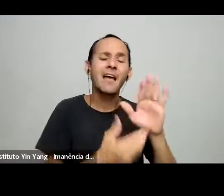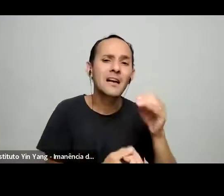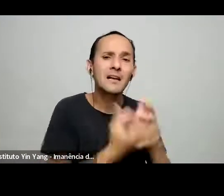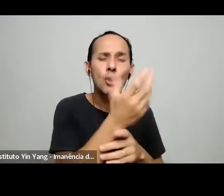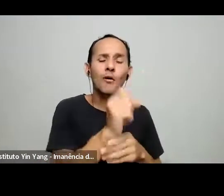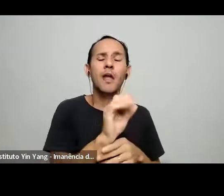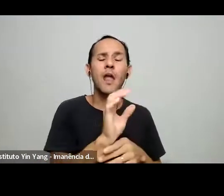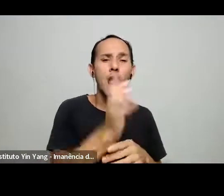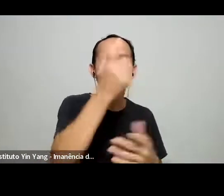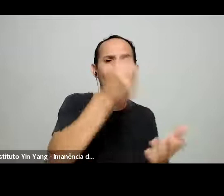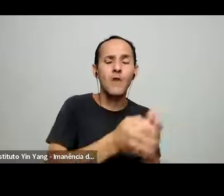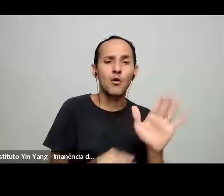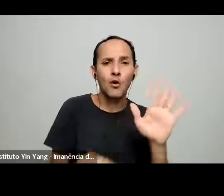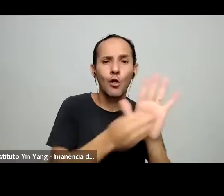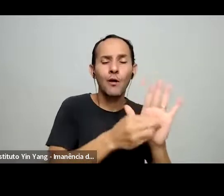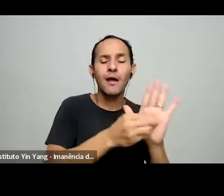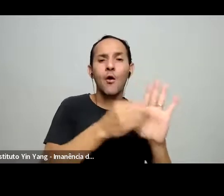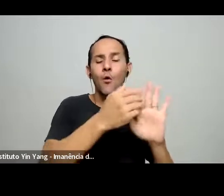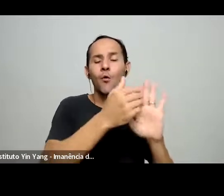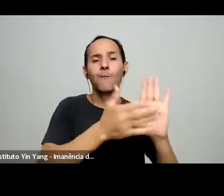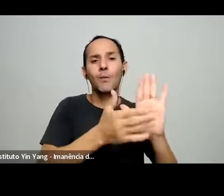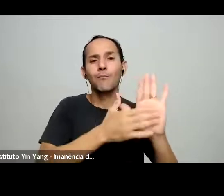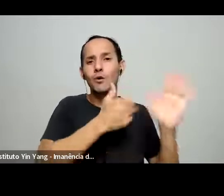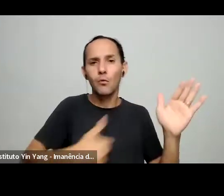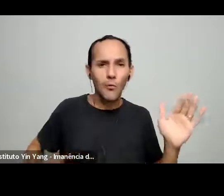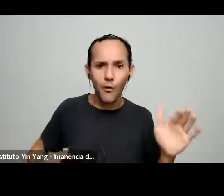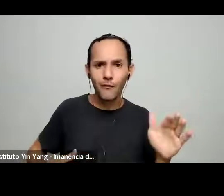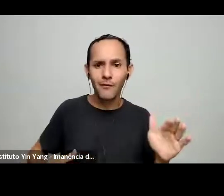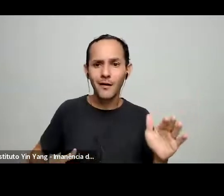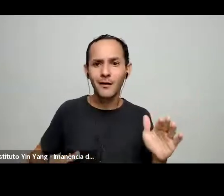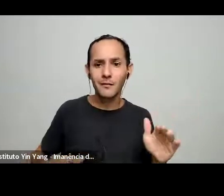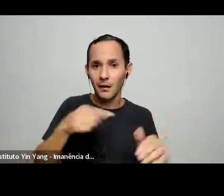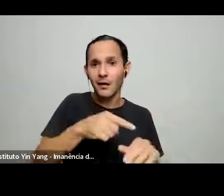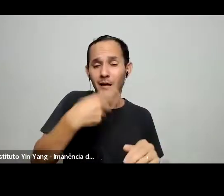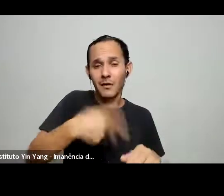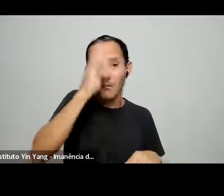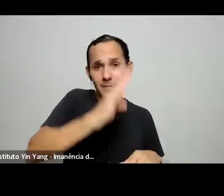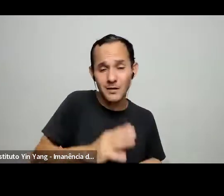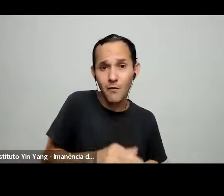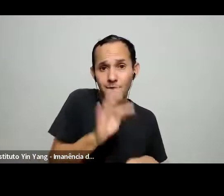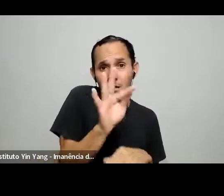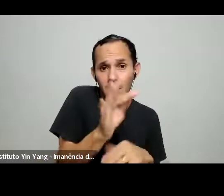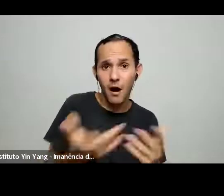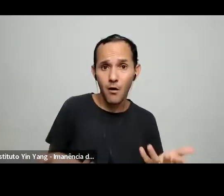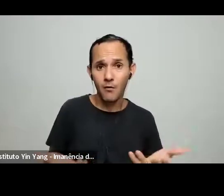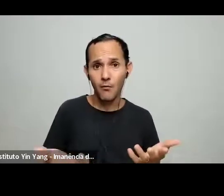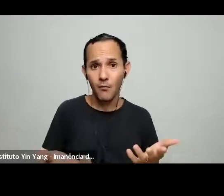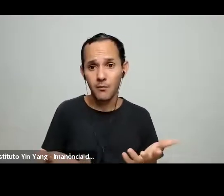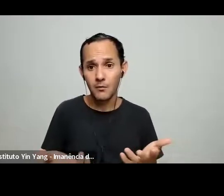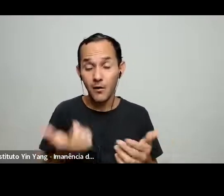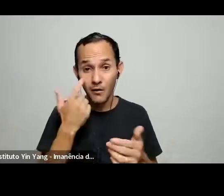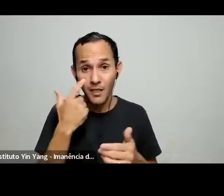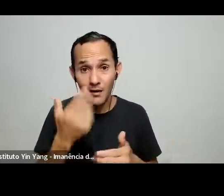resolveu colocar isso como um plano de governo? Na nossa República Federativa do Brasil, sim. Vejam